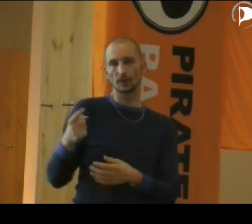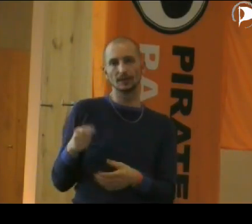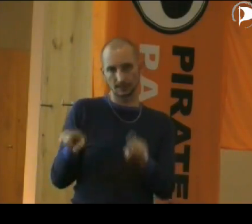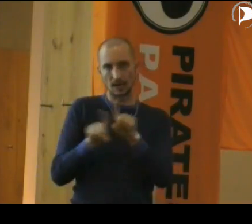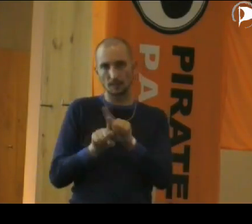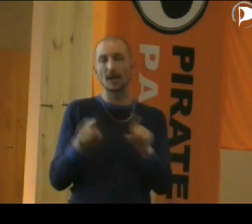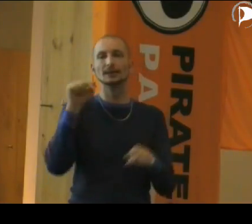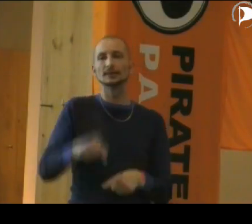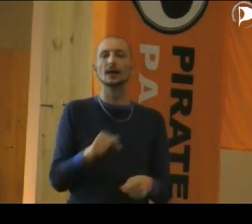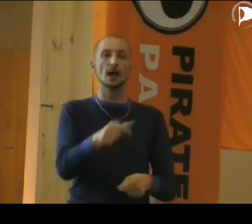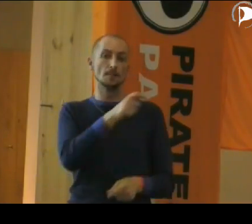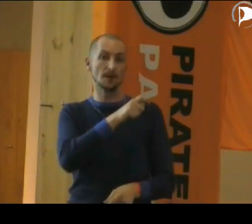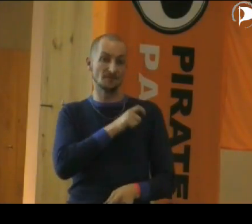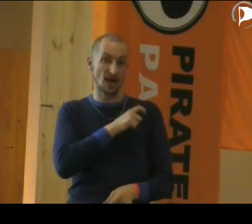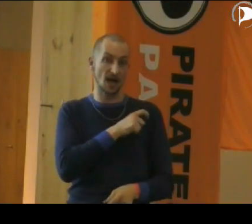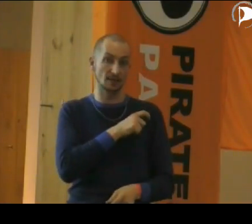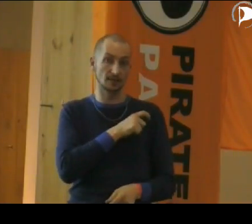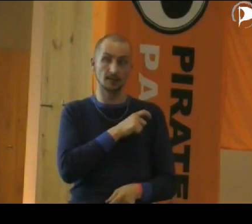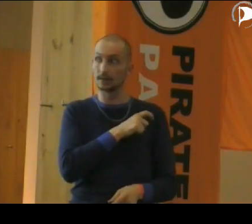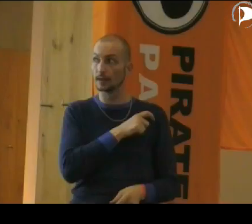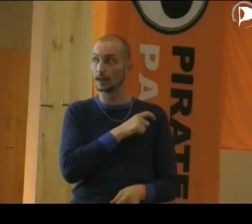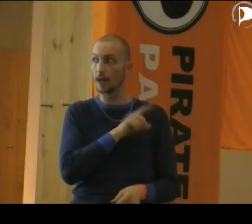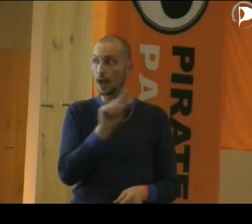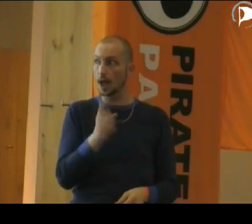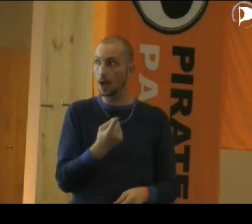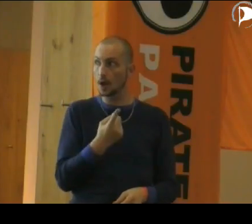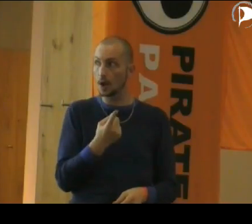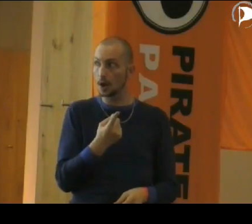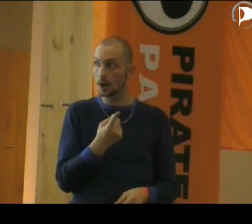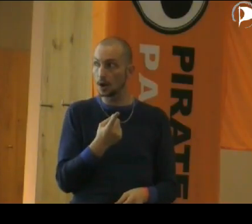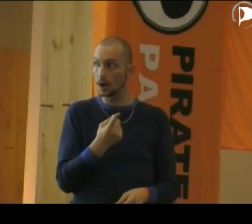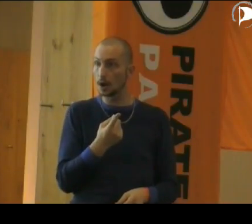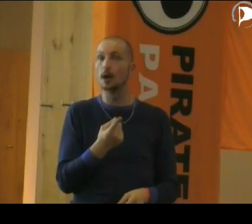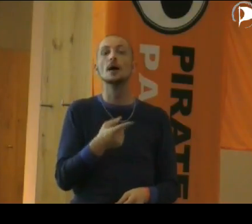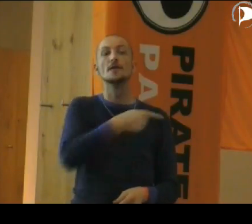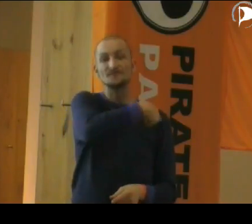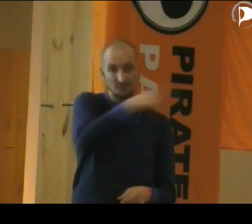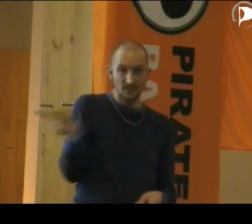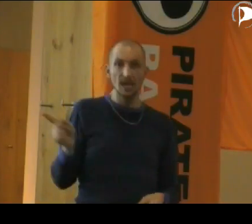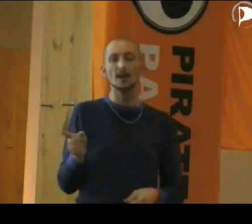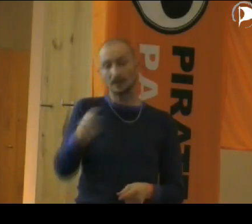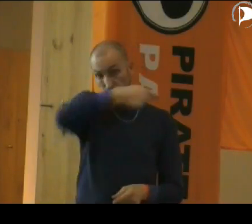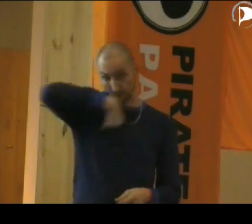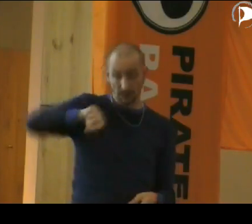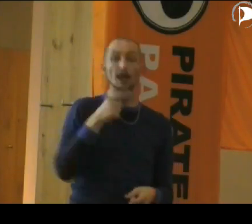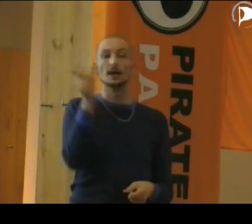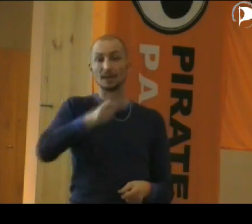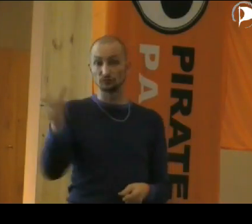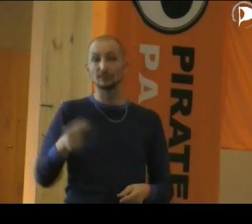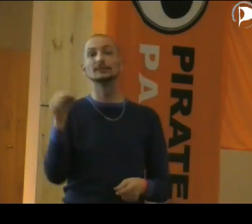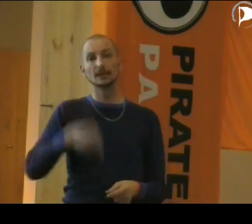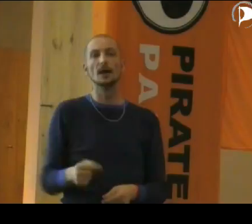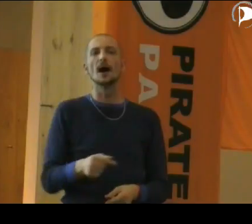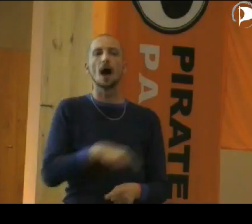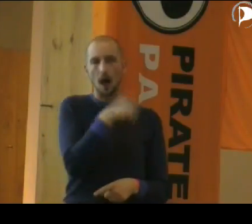uns erwarten hin und wieder ein wenig vermittelt das den menschen menschen mein fehler ich mal auf fem.com